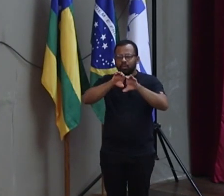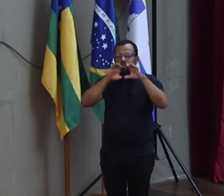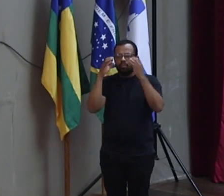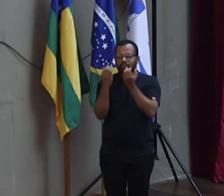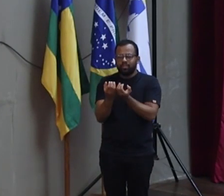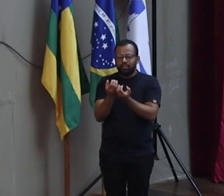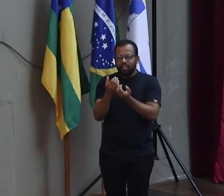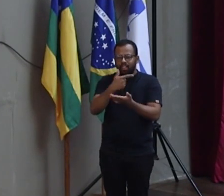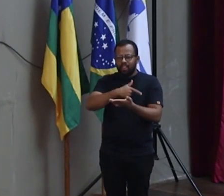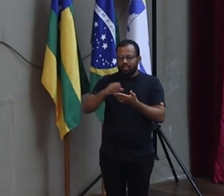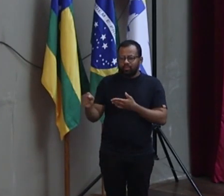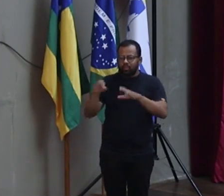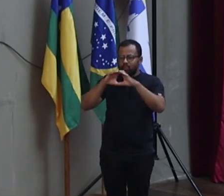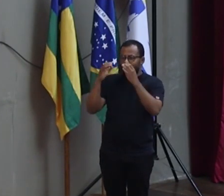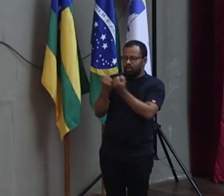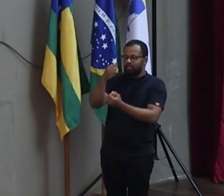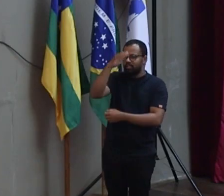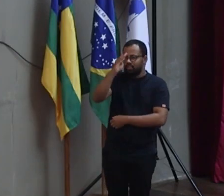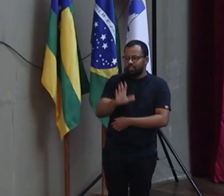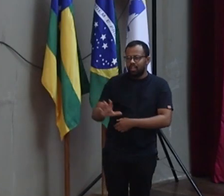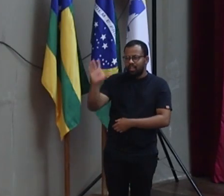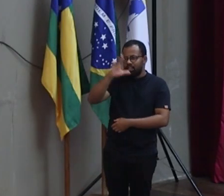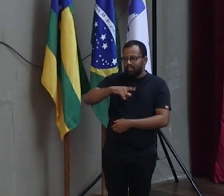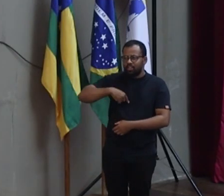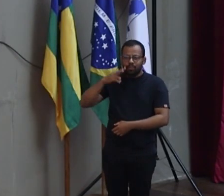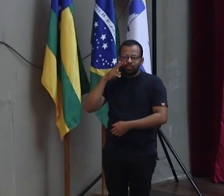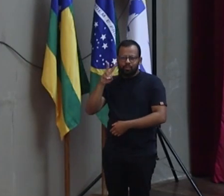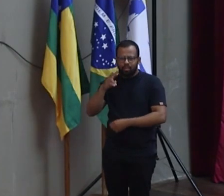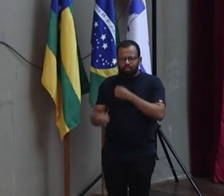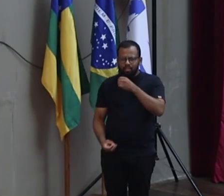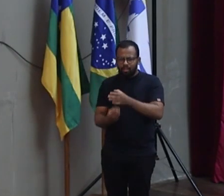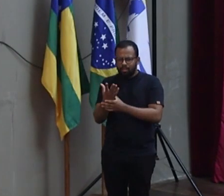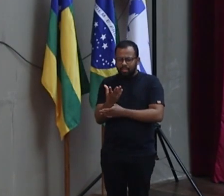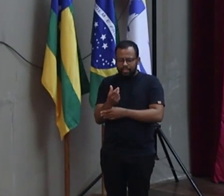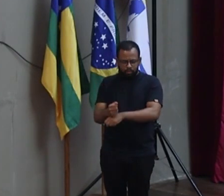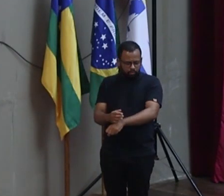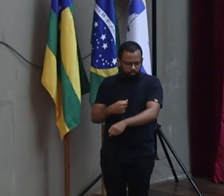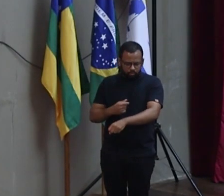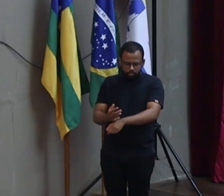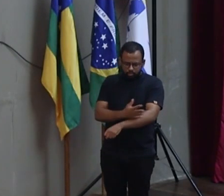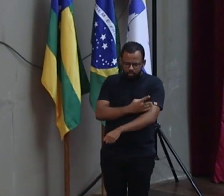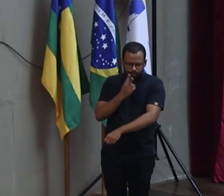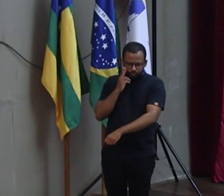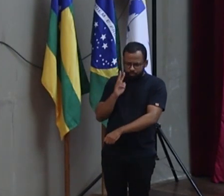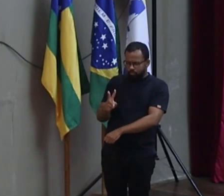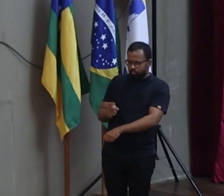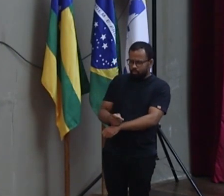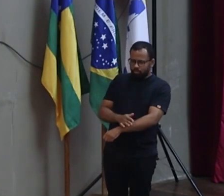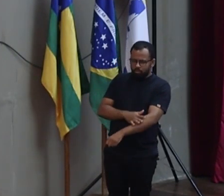CBLA, Congresso Nacional, que eu vi nascer. Até dá um arrepio aqui.